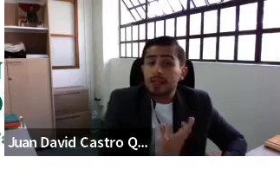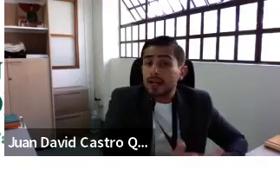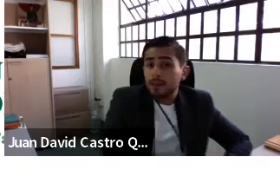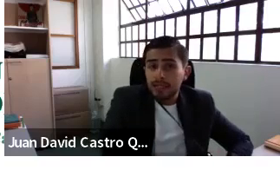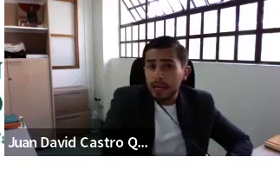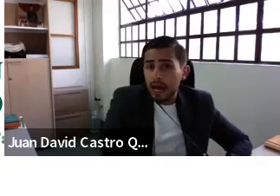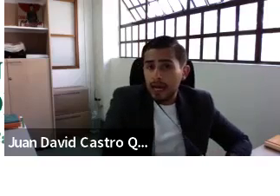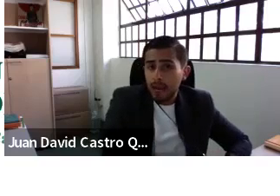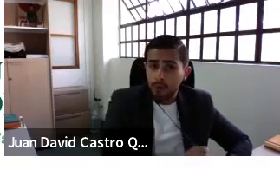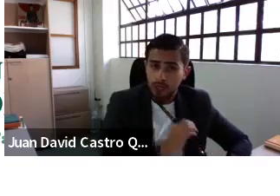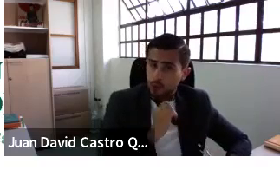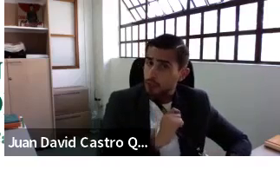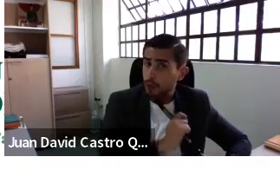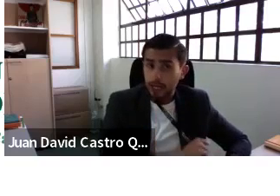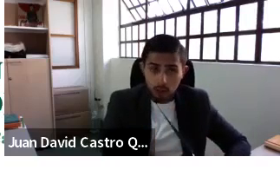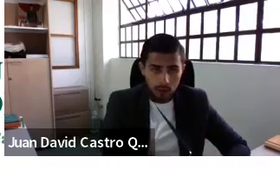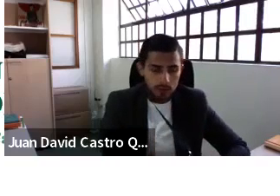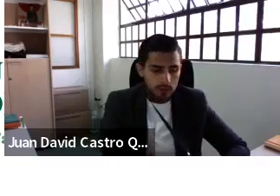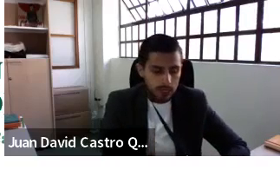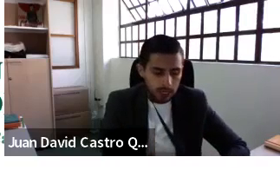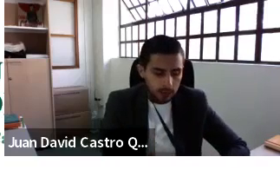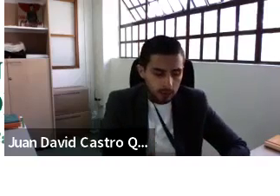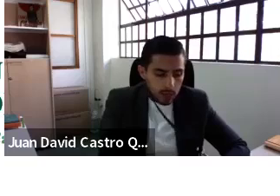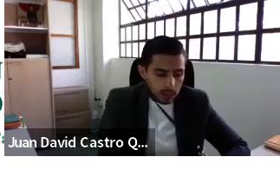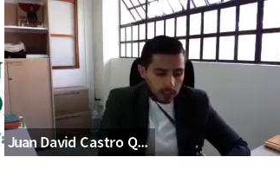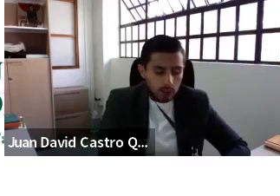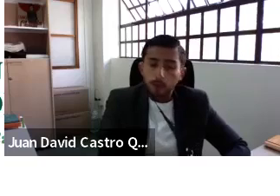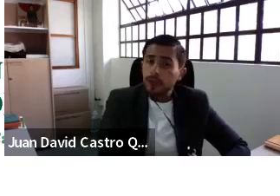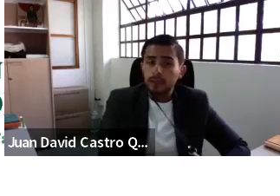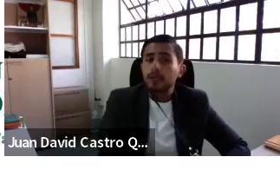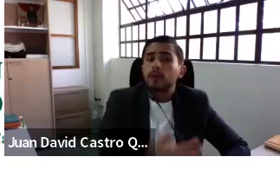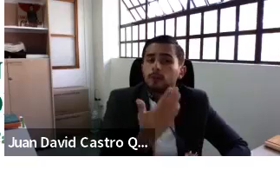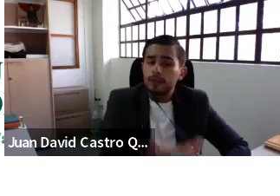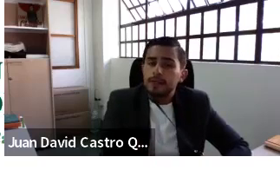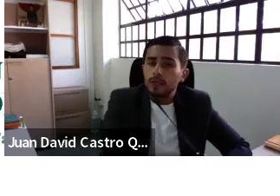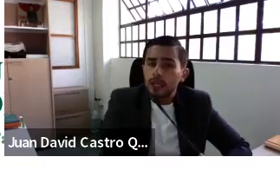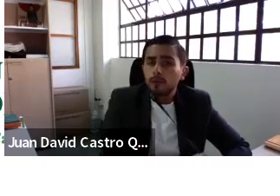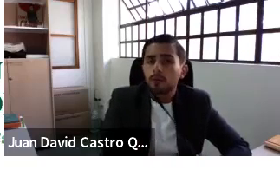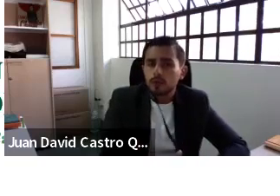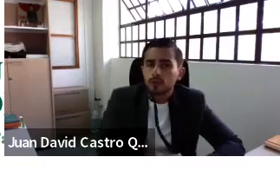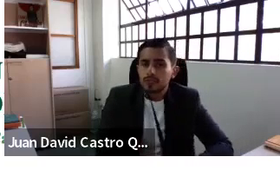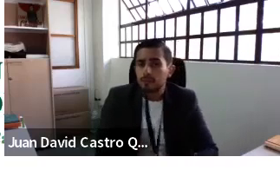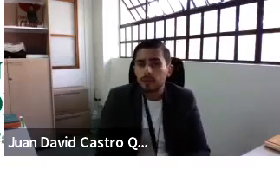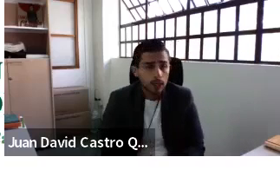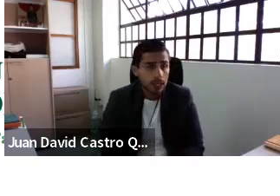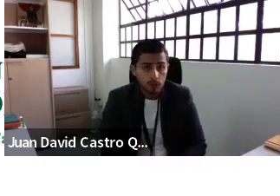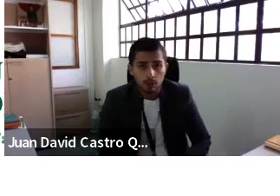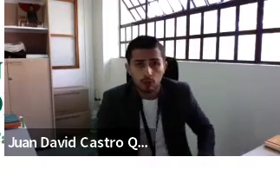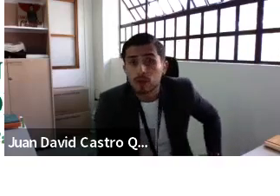acercan más al al proceso de divulgación cierto y no se puede entender como les decía ahorita con un proceso de simple divulgación o